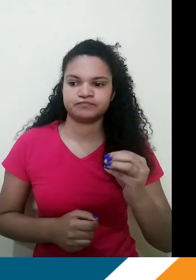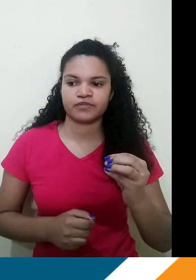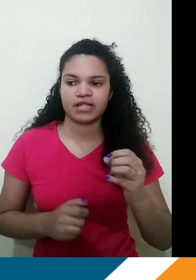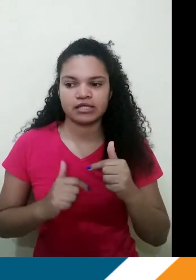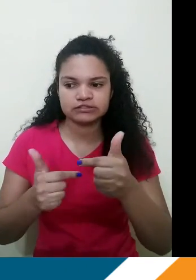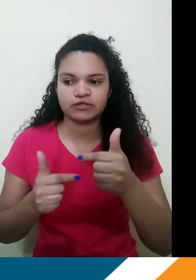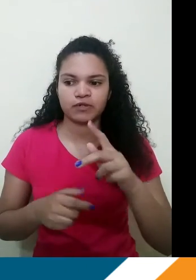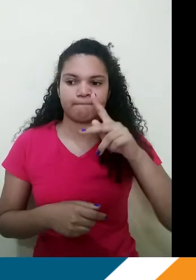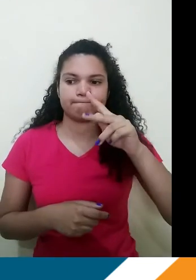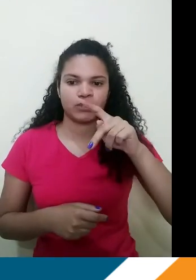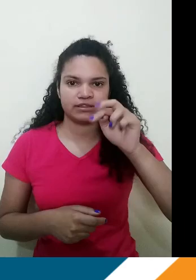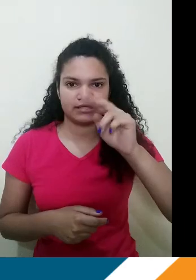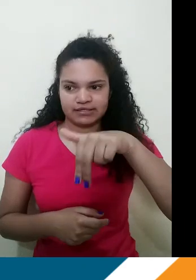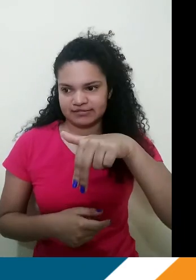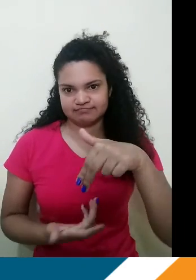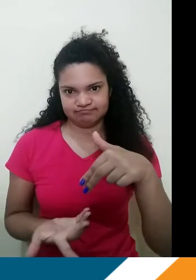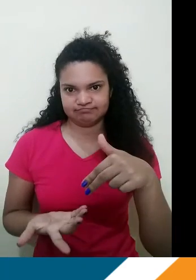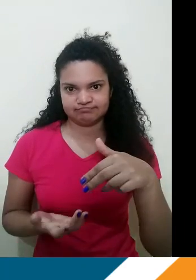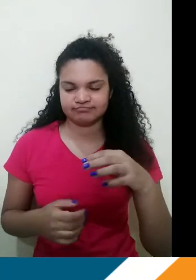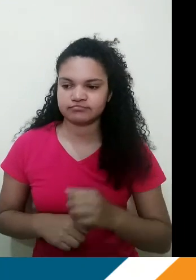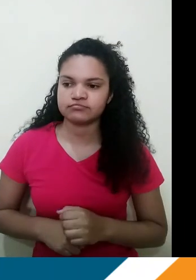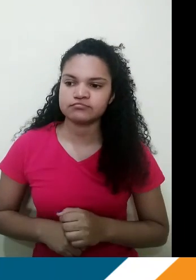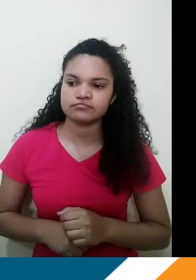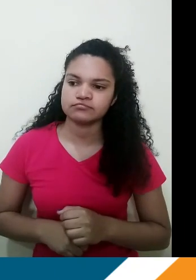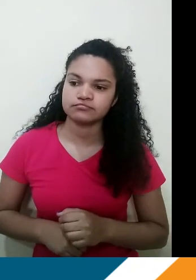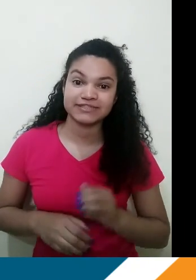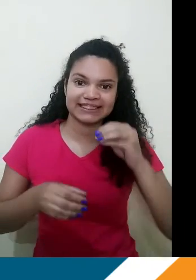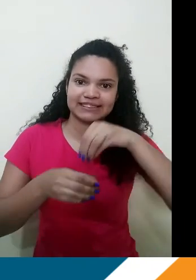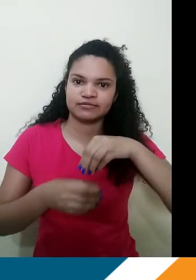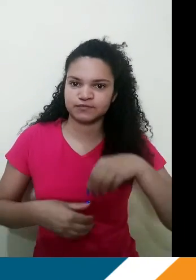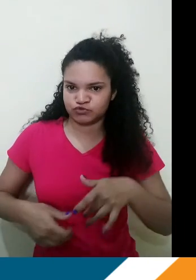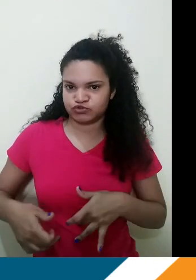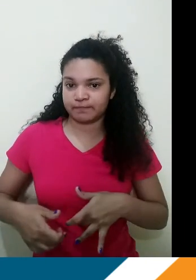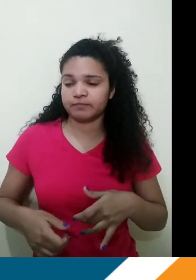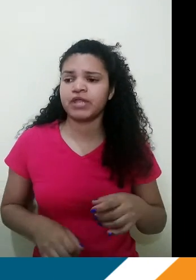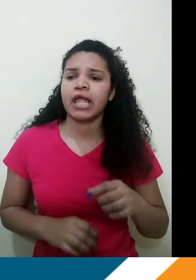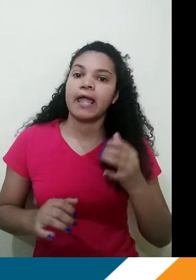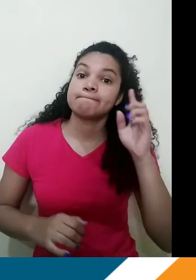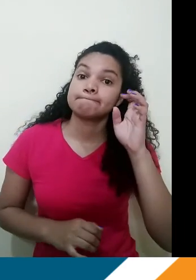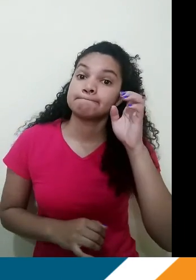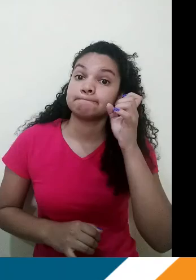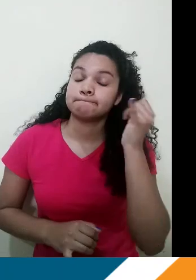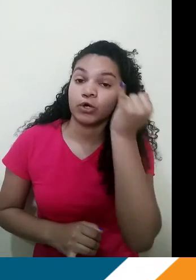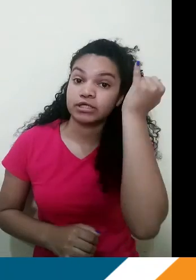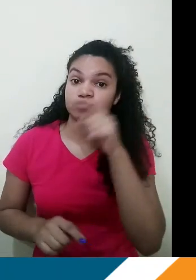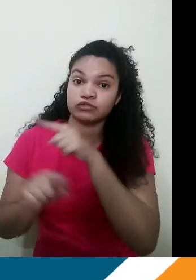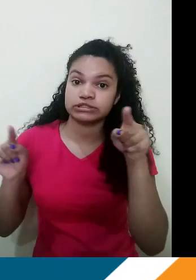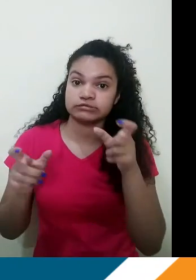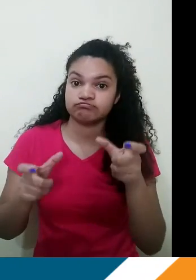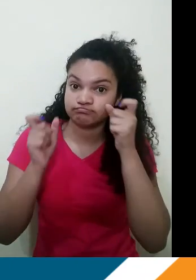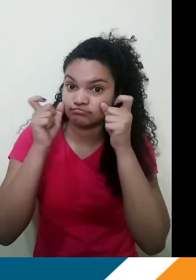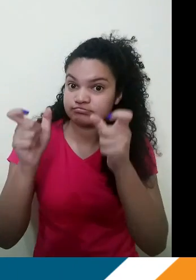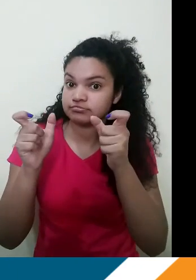É importante que você esteja atento para questões atuais. Na primeira questão que nós resolvemos hoje, de padrões de bandas de DNA,